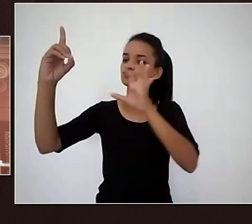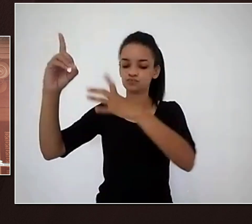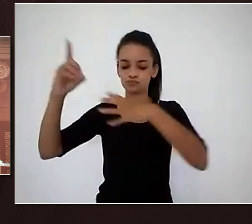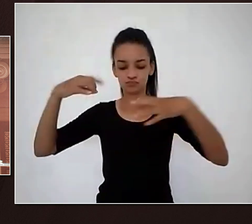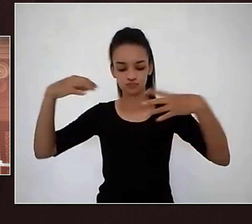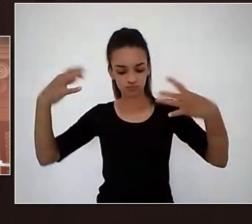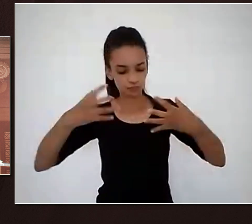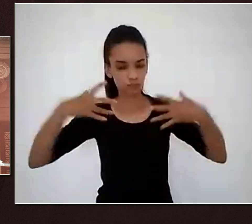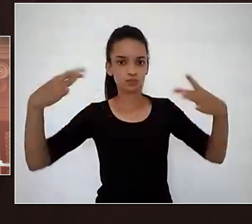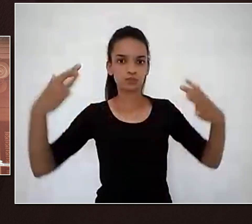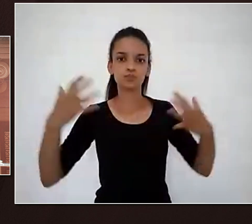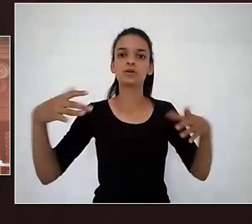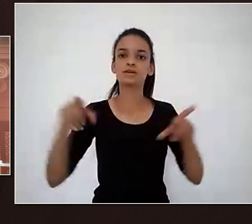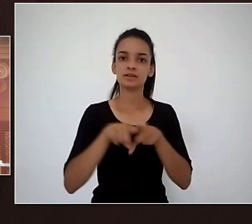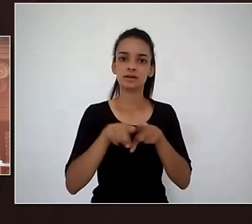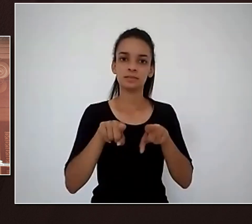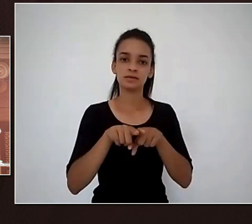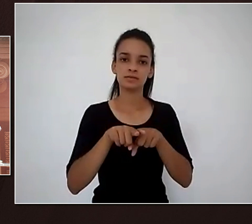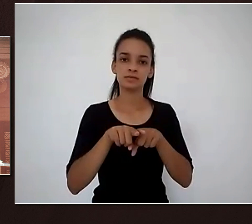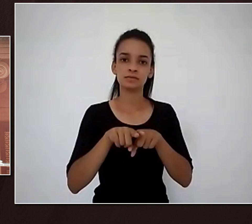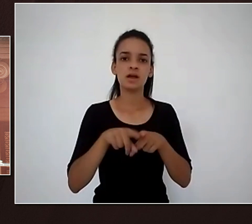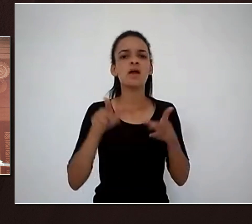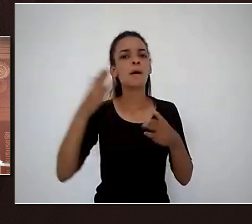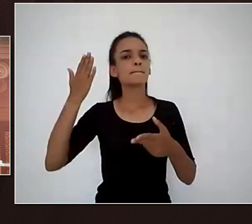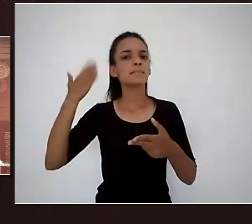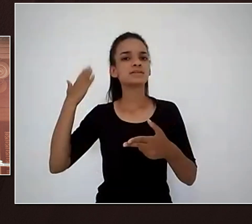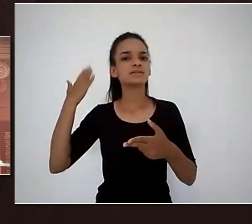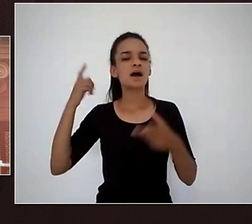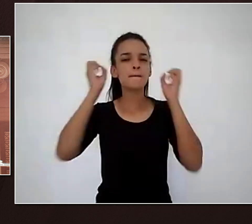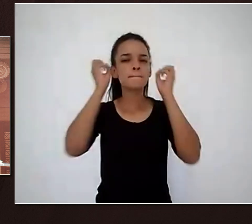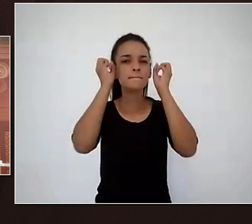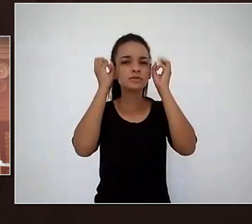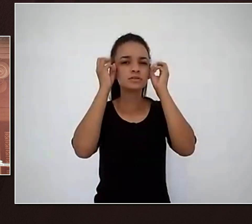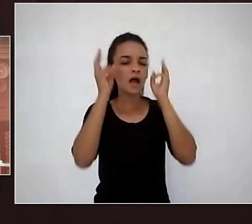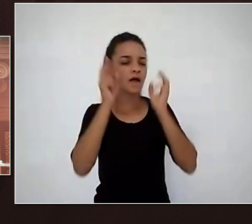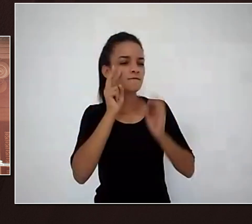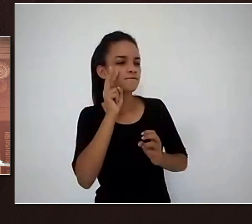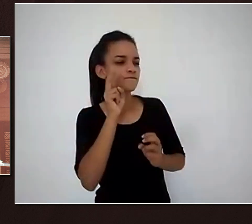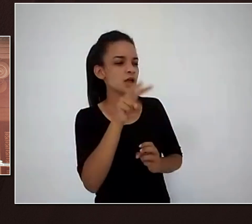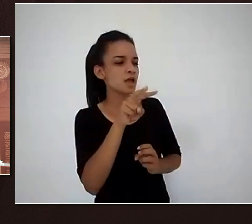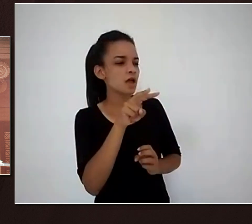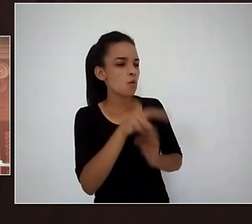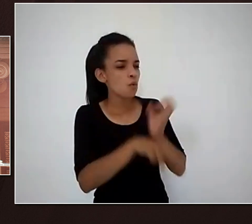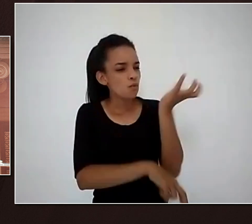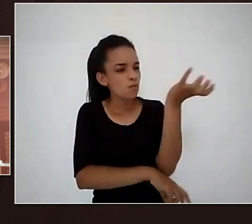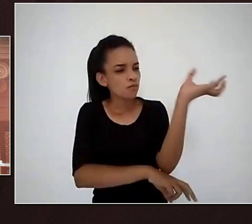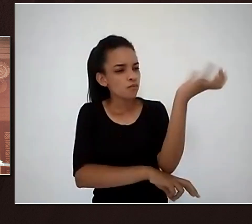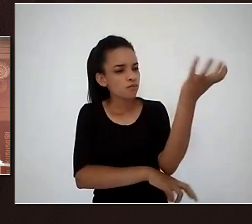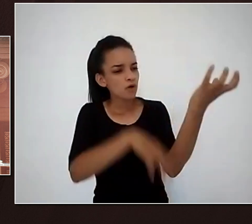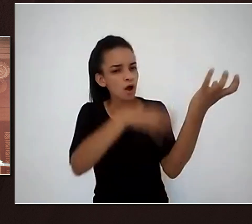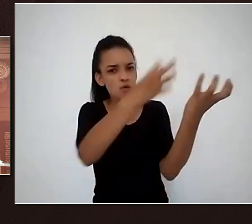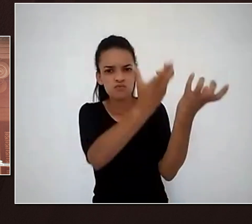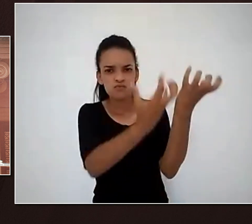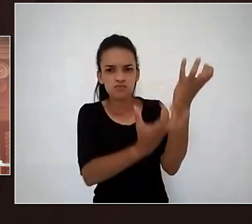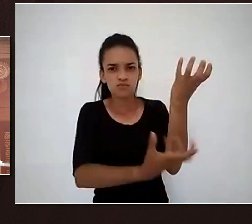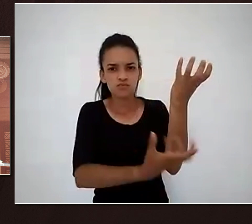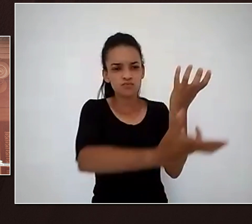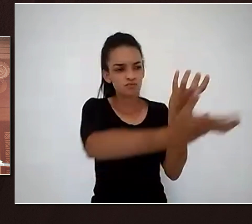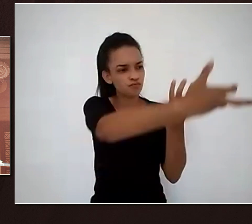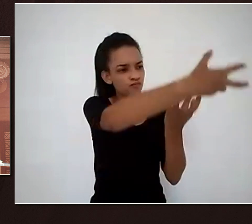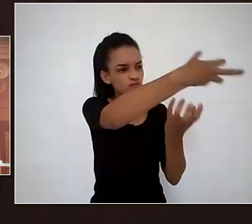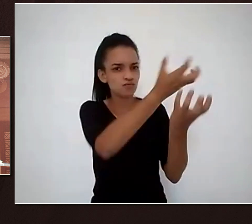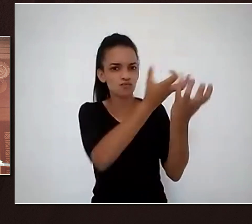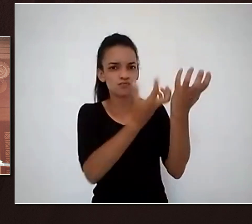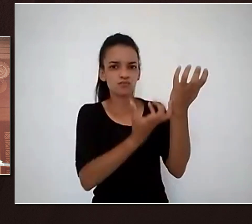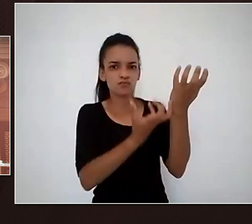capítulo 3, versículo de 1 a 5, ele viu aquela sarça, né, tem o fogo em cima da sarça, mas